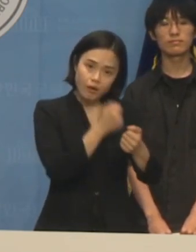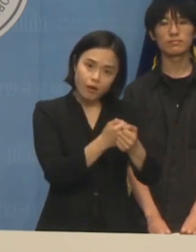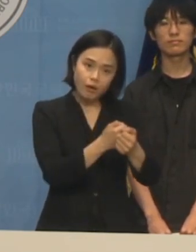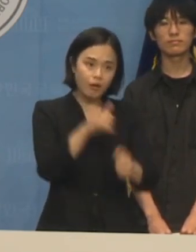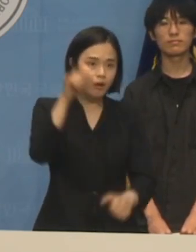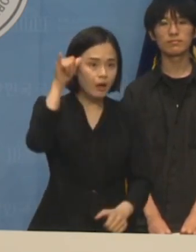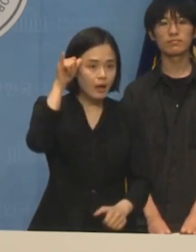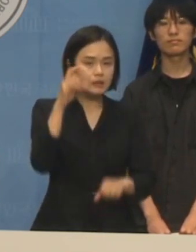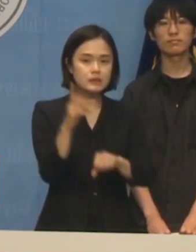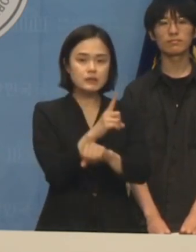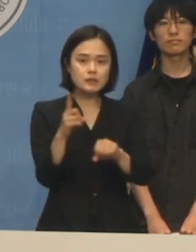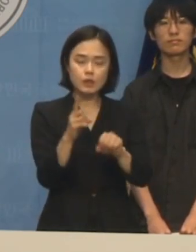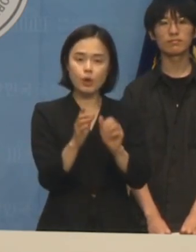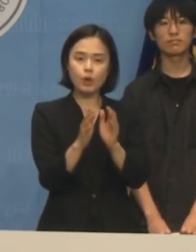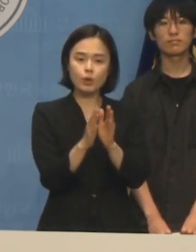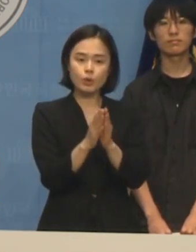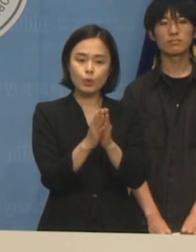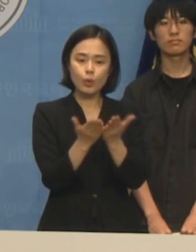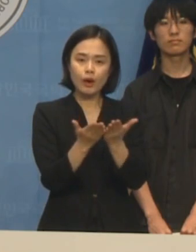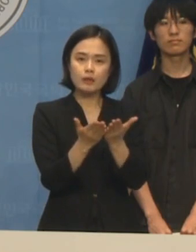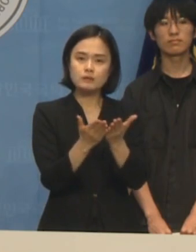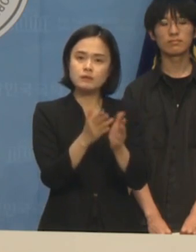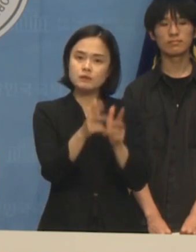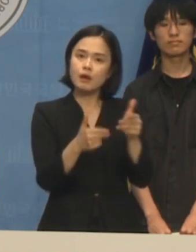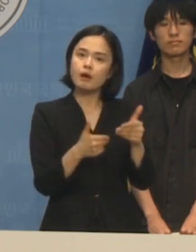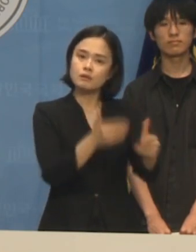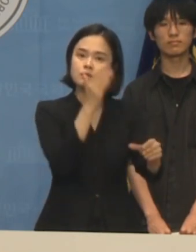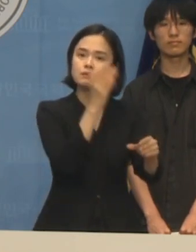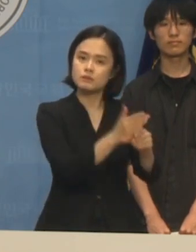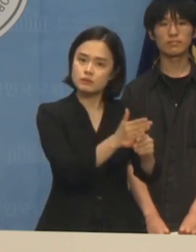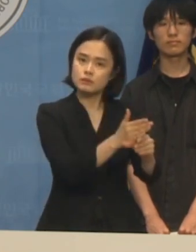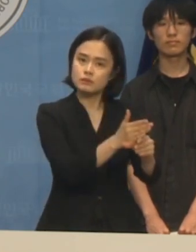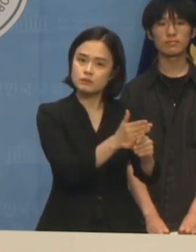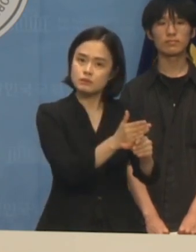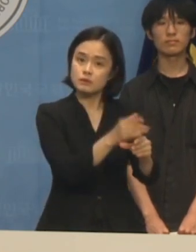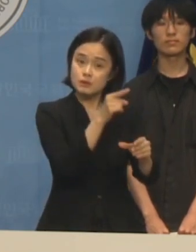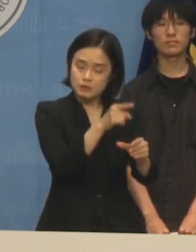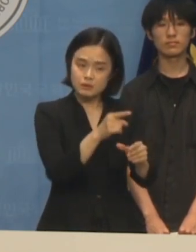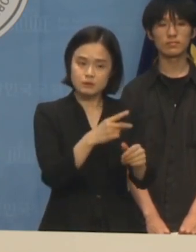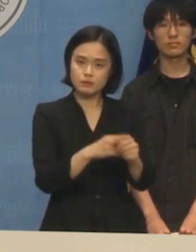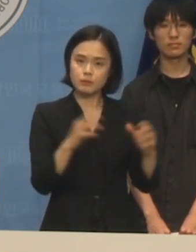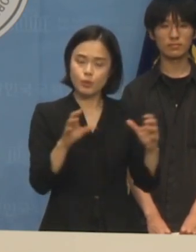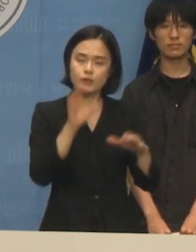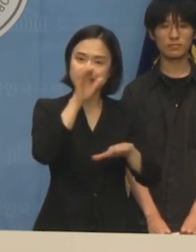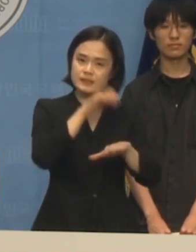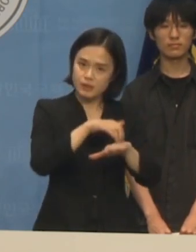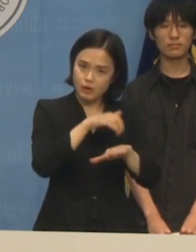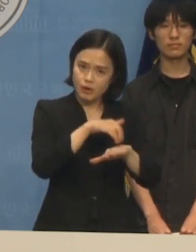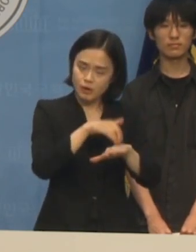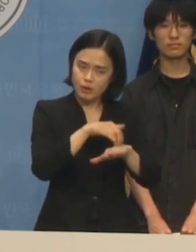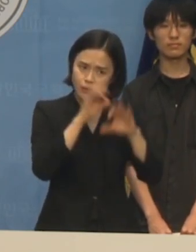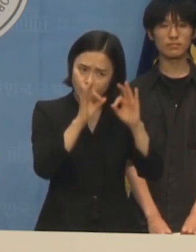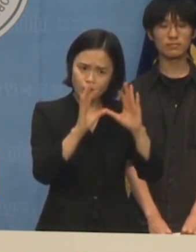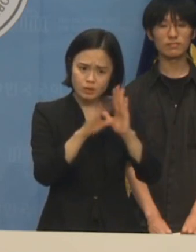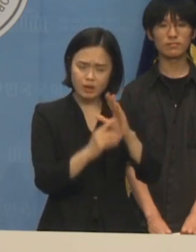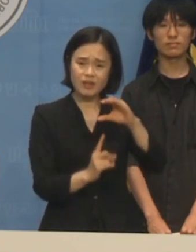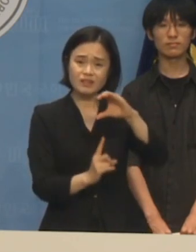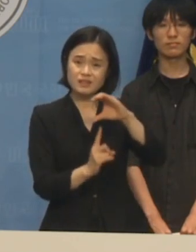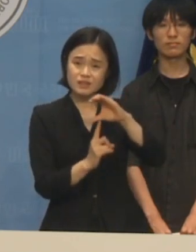이로 인해 결국 교실혁명 선도교사 연수, 사이버, 서버 오류로 인한 문제가 또